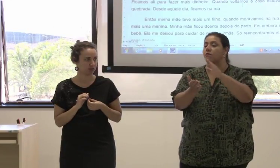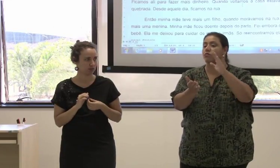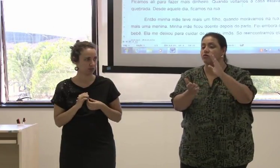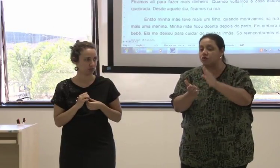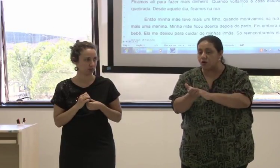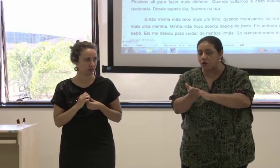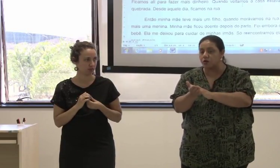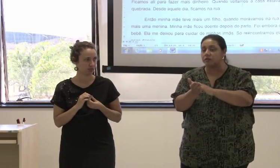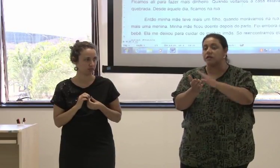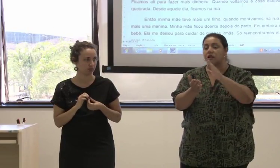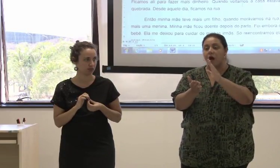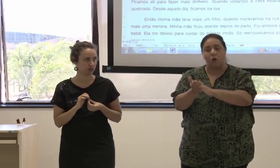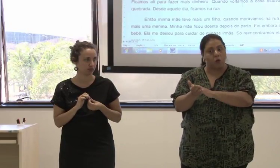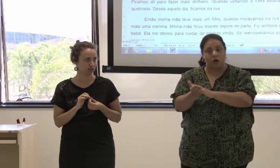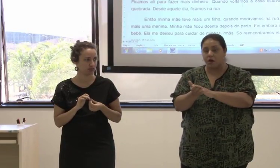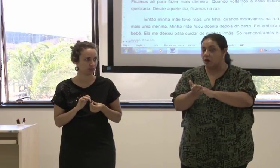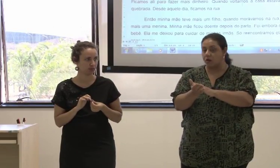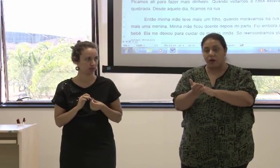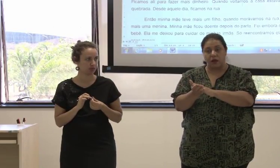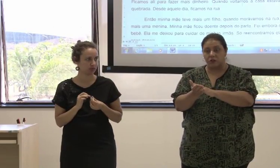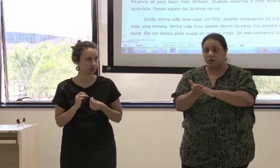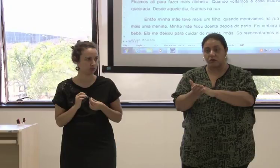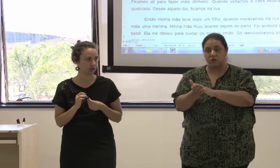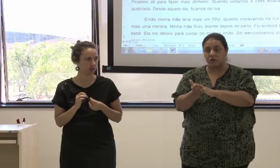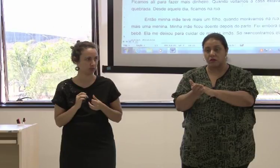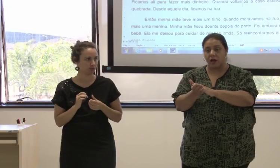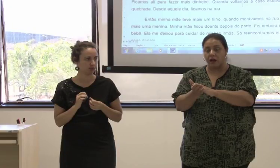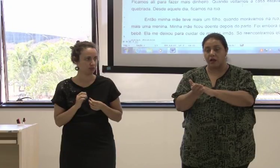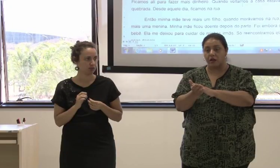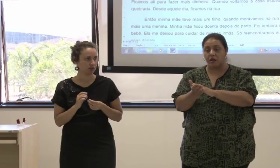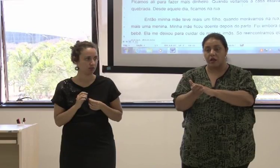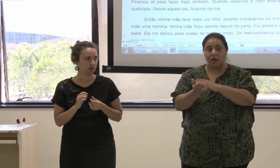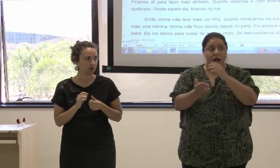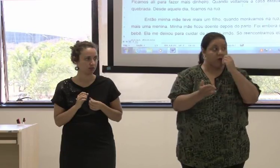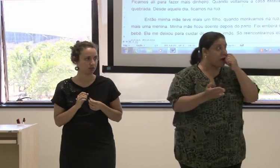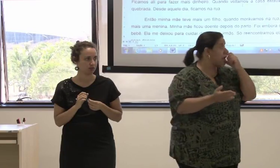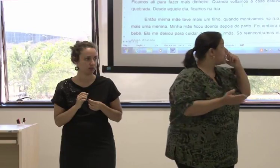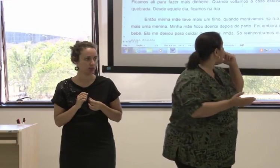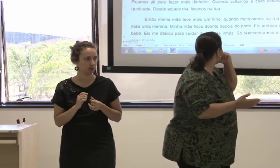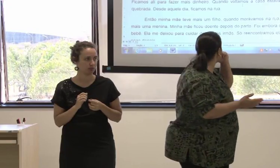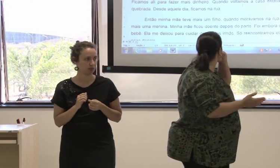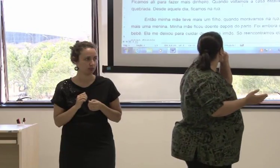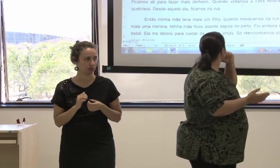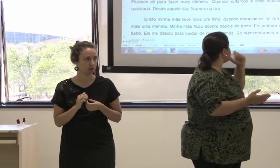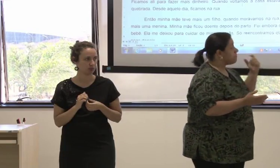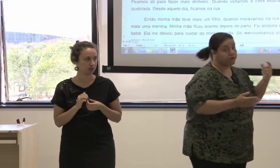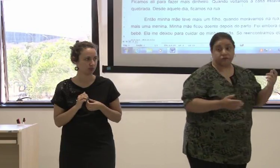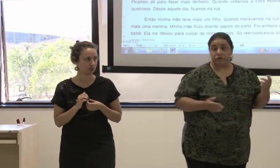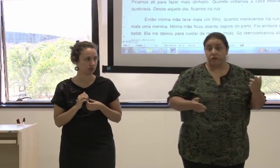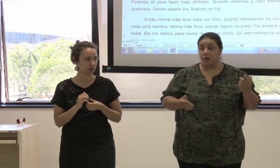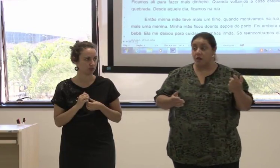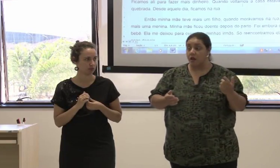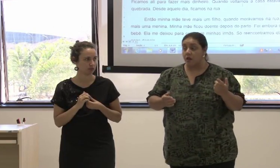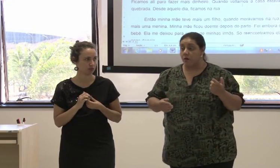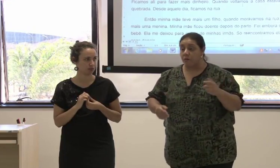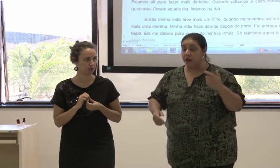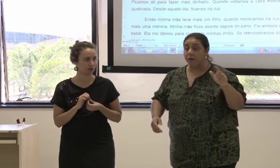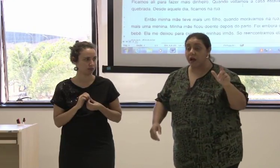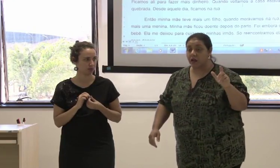vendíamos doce na rua. Não é isso, tá? A frase, ela começa. Minha mãe